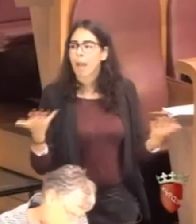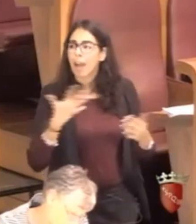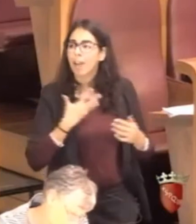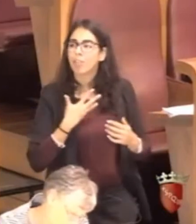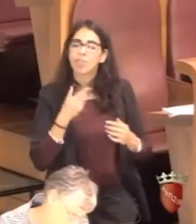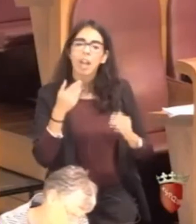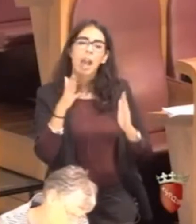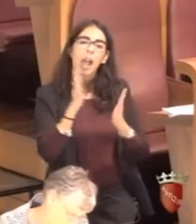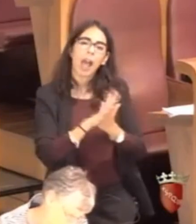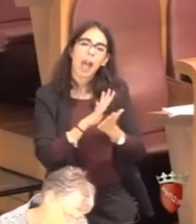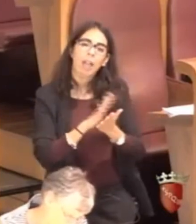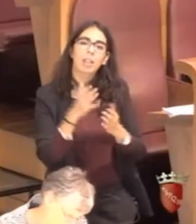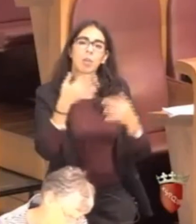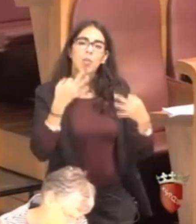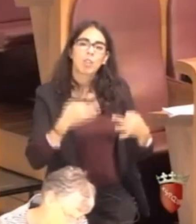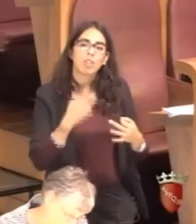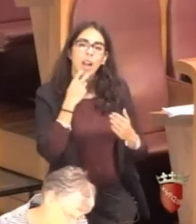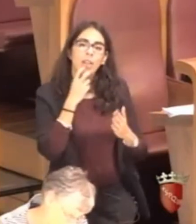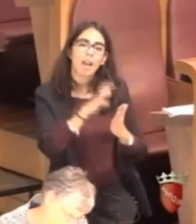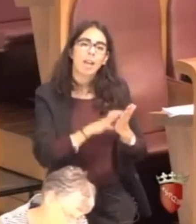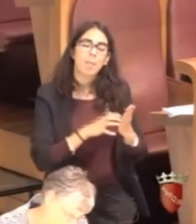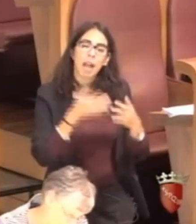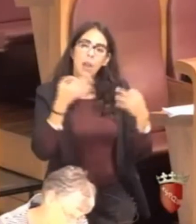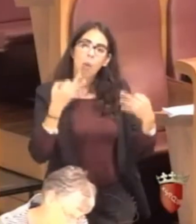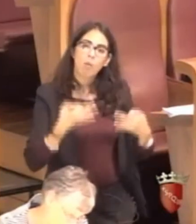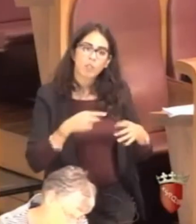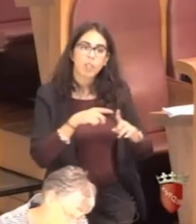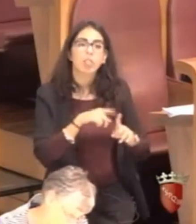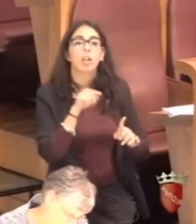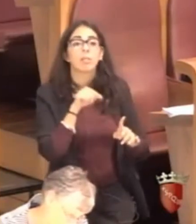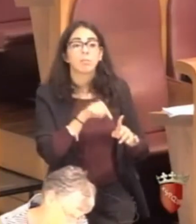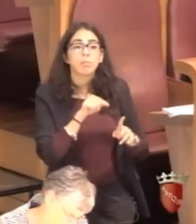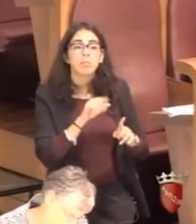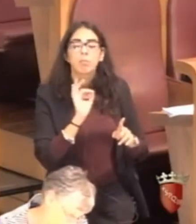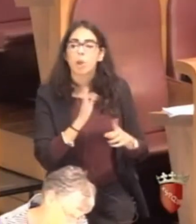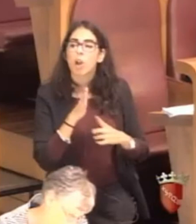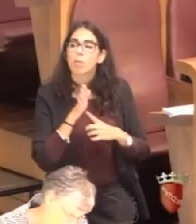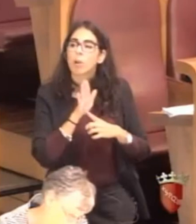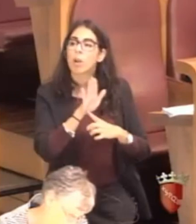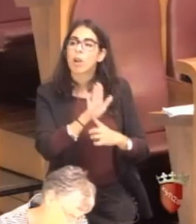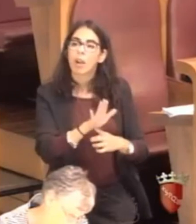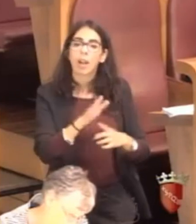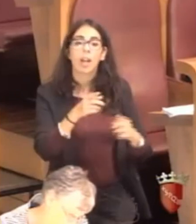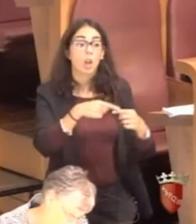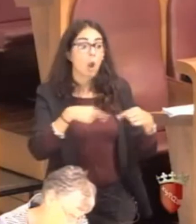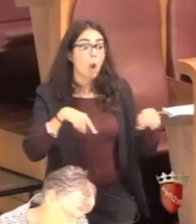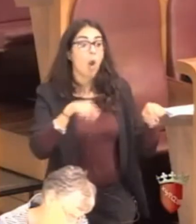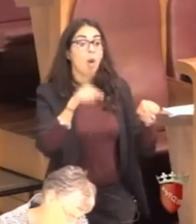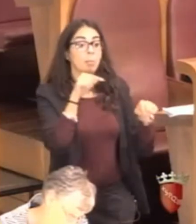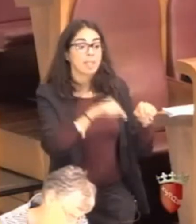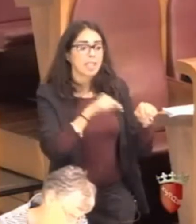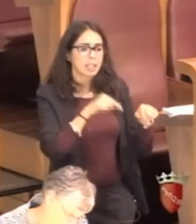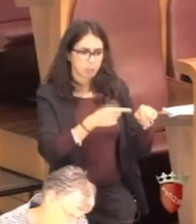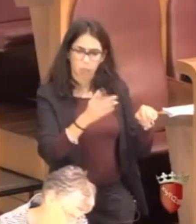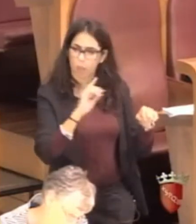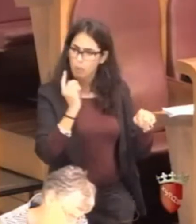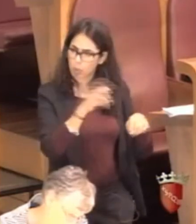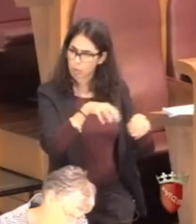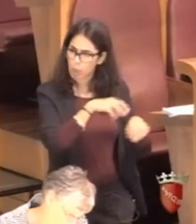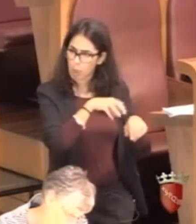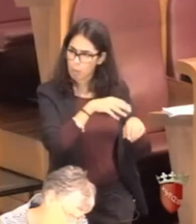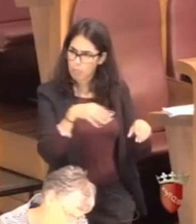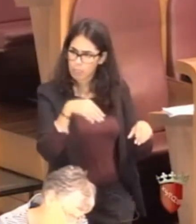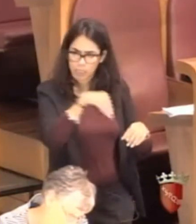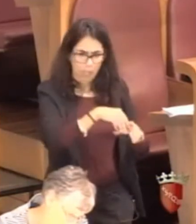dei verbali ufficiali che dimostrano come la Commissione, con tutti i commissari di cui fa parte